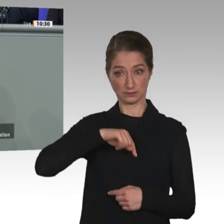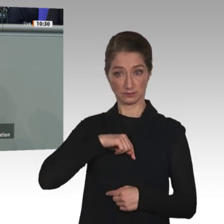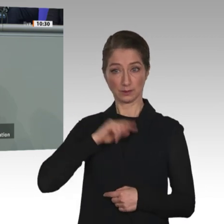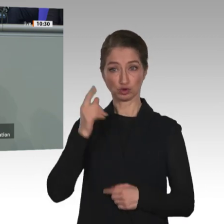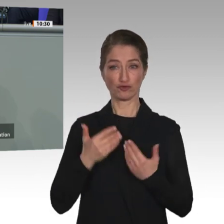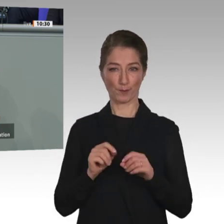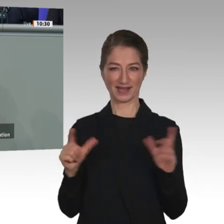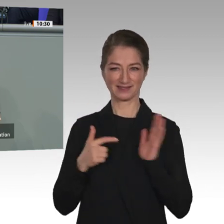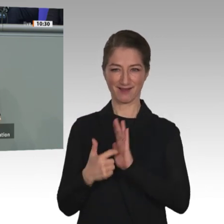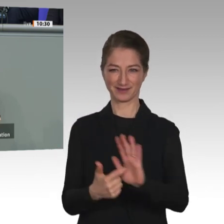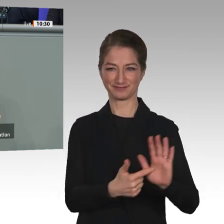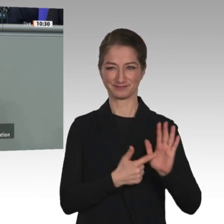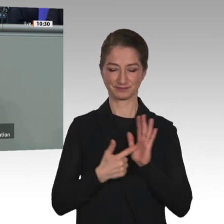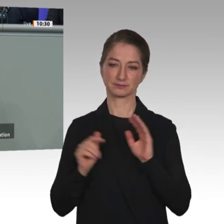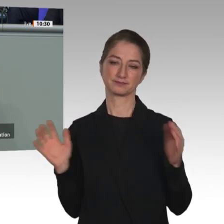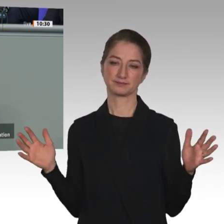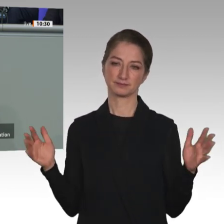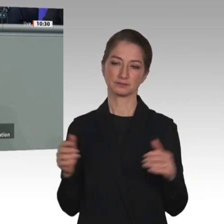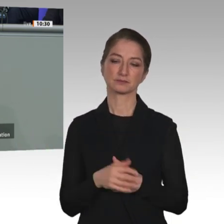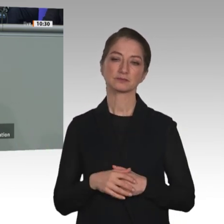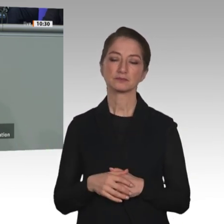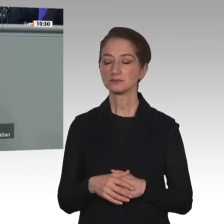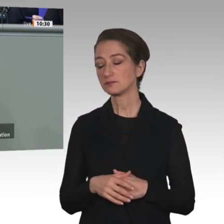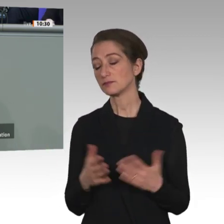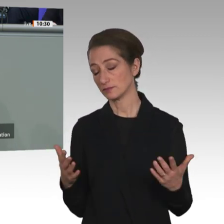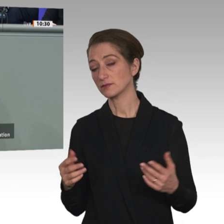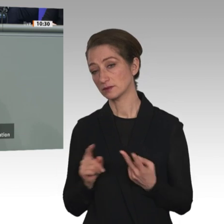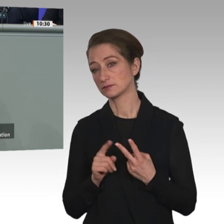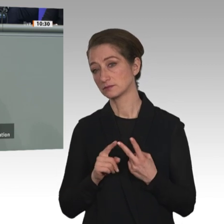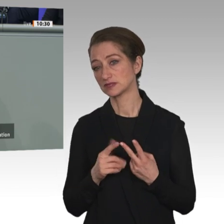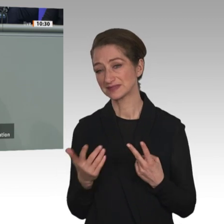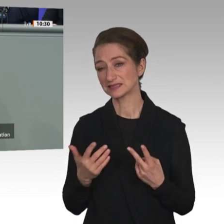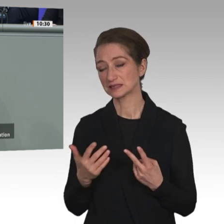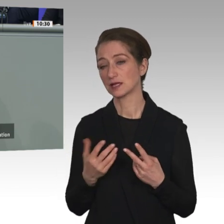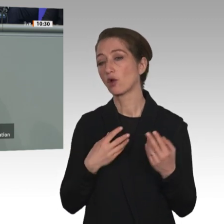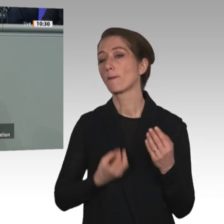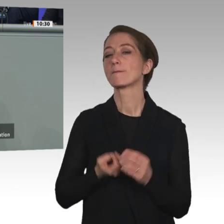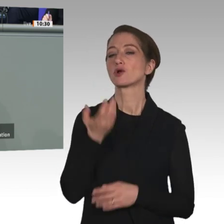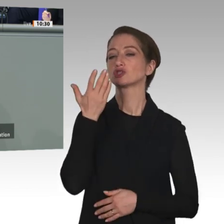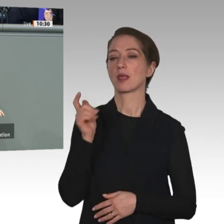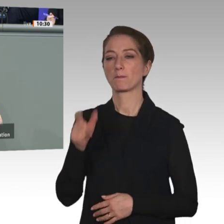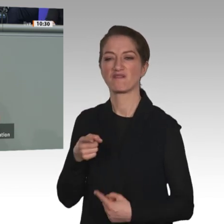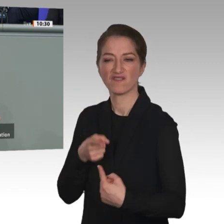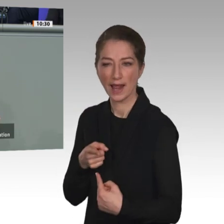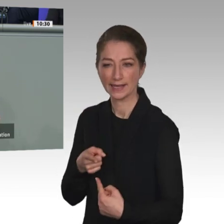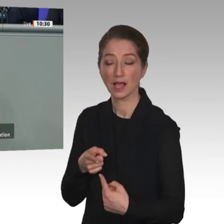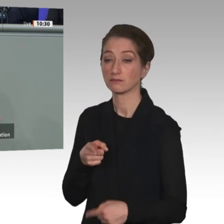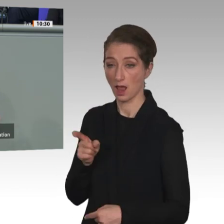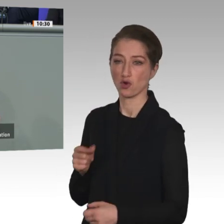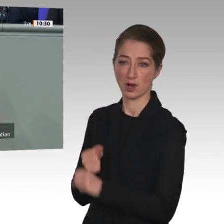Und deshalb geht es zweitens auch um den Kampf gegen Muslimfeindlichkeit. Da brauchen wir wie